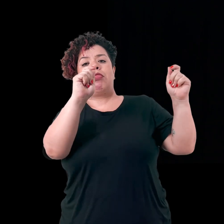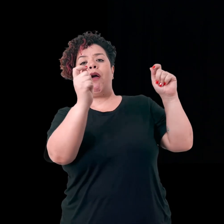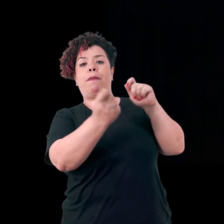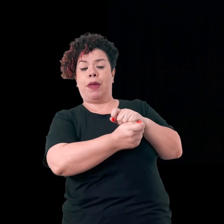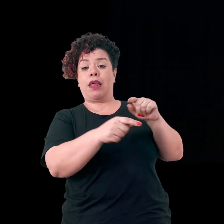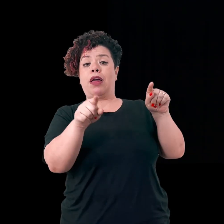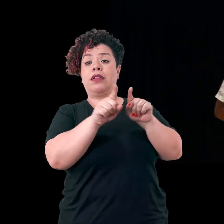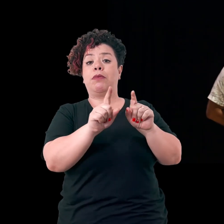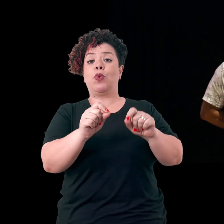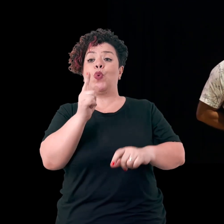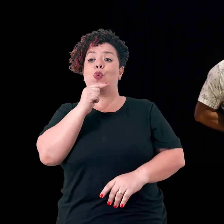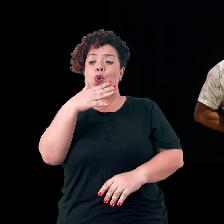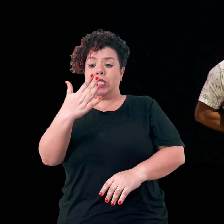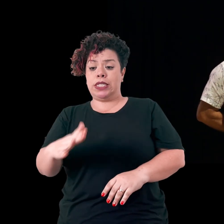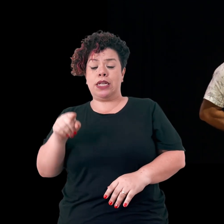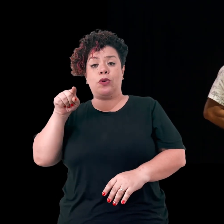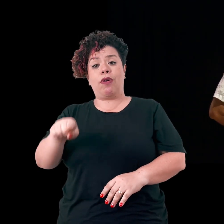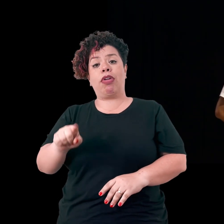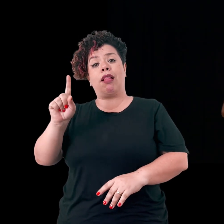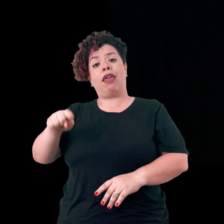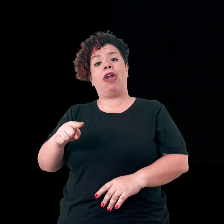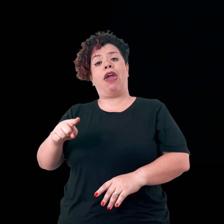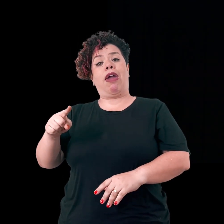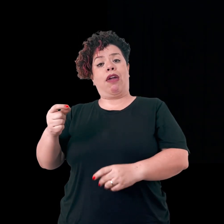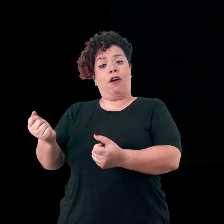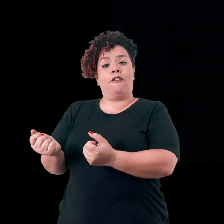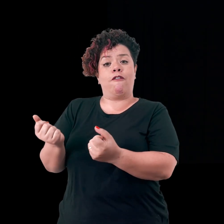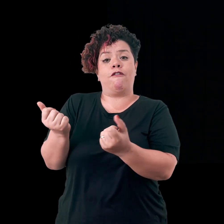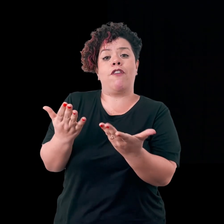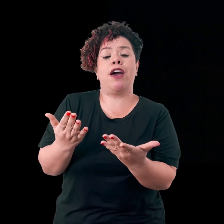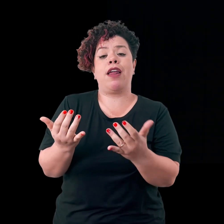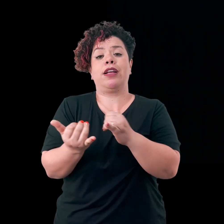também o oceano como fonte de energia